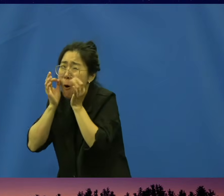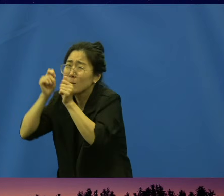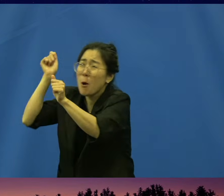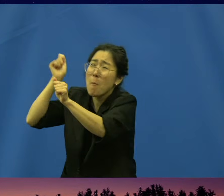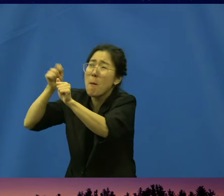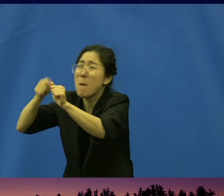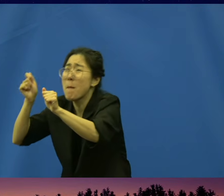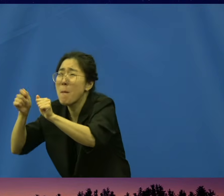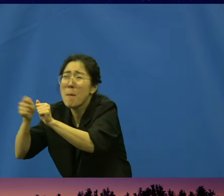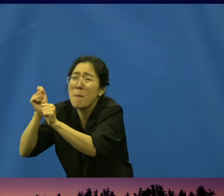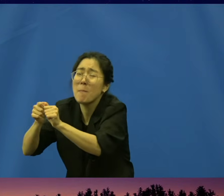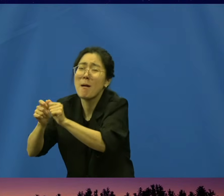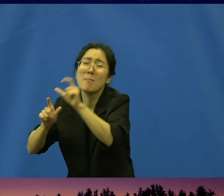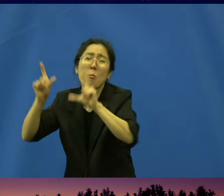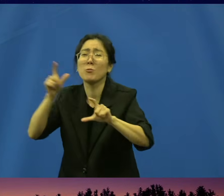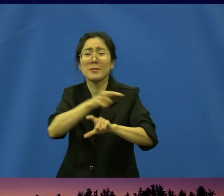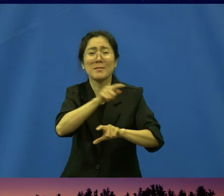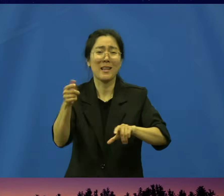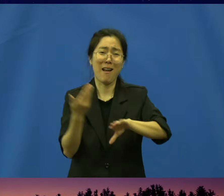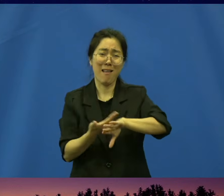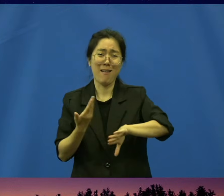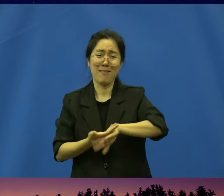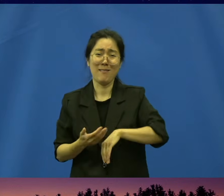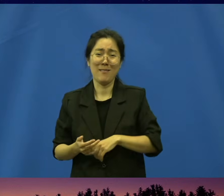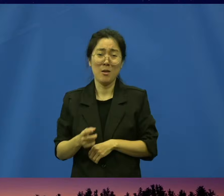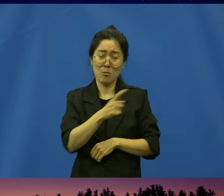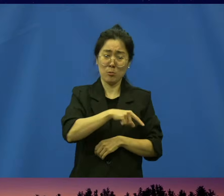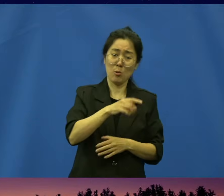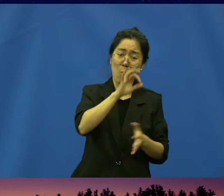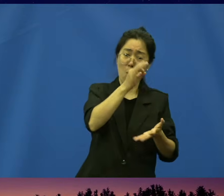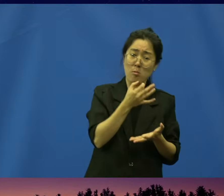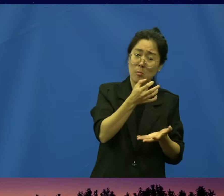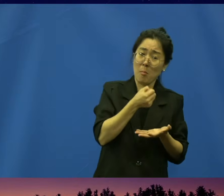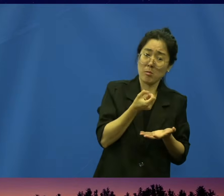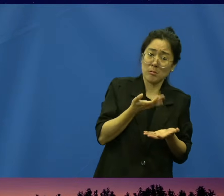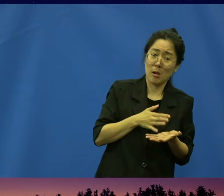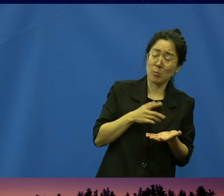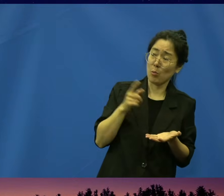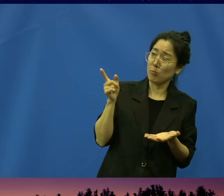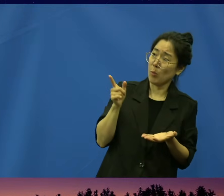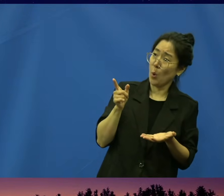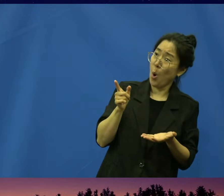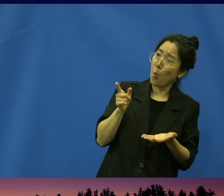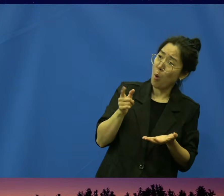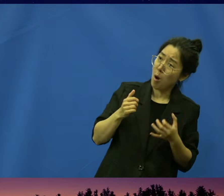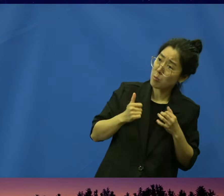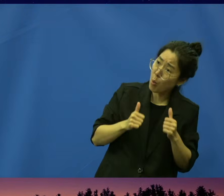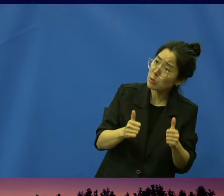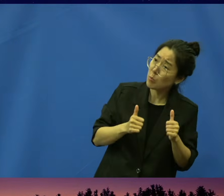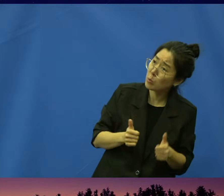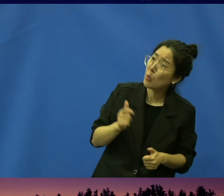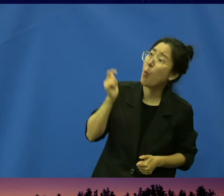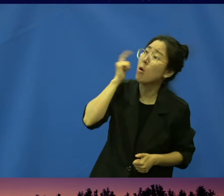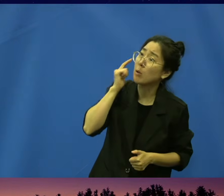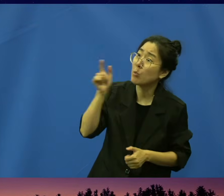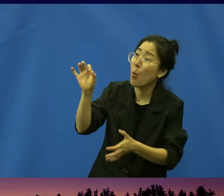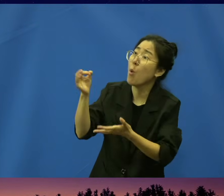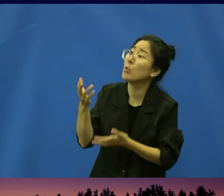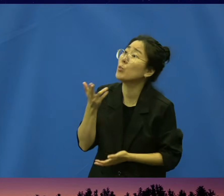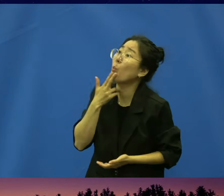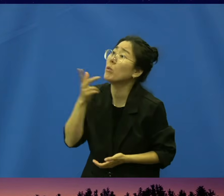우리가 하는 모든 일을, 크고 작은 일이 되지 않아요? 주님께 하듯 일을 해야